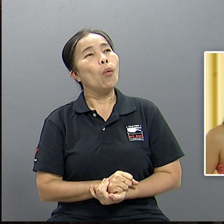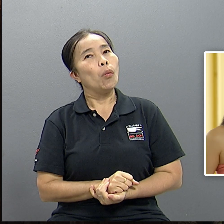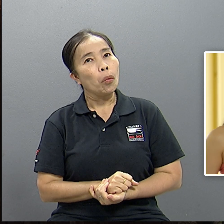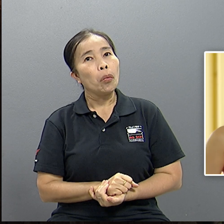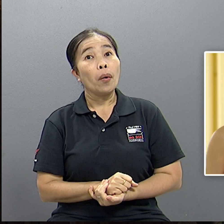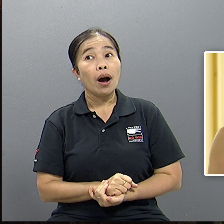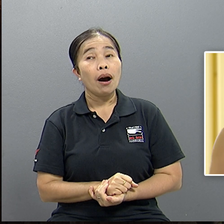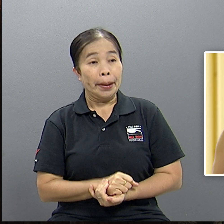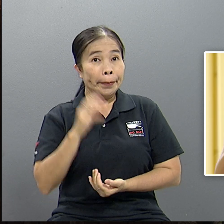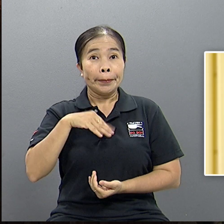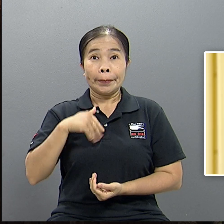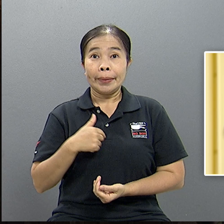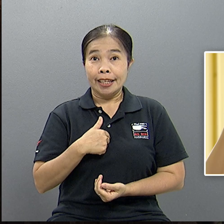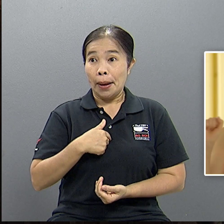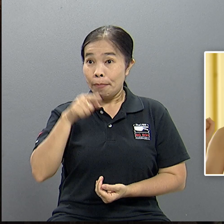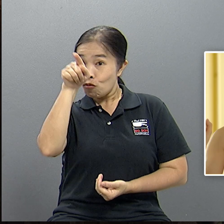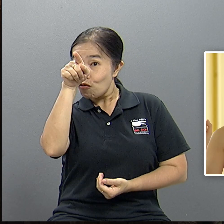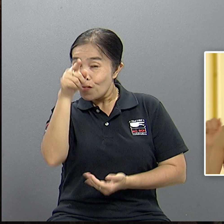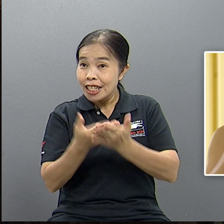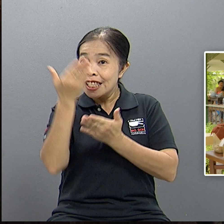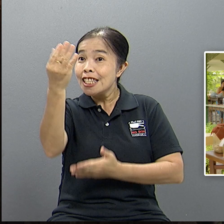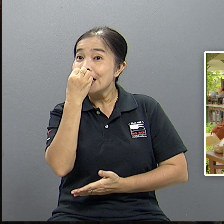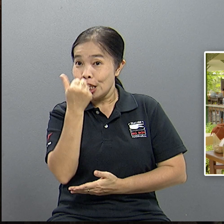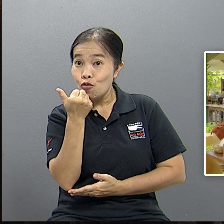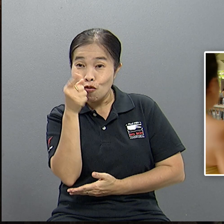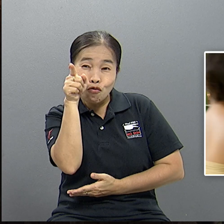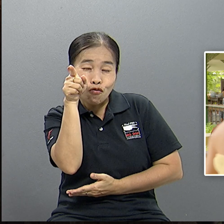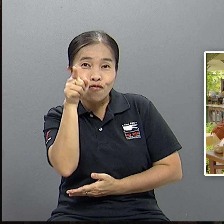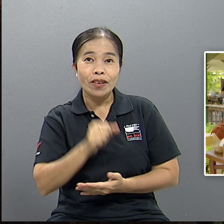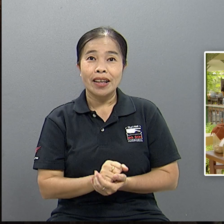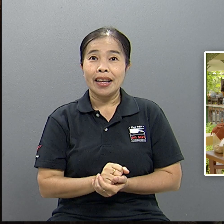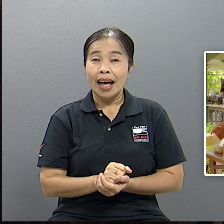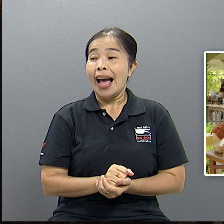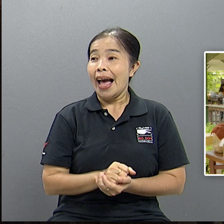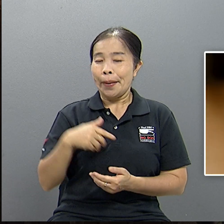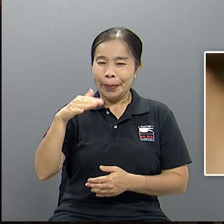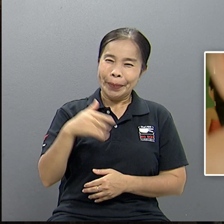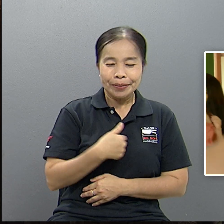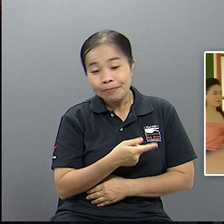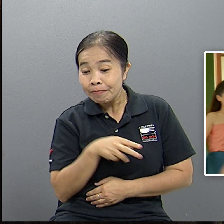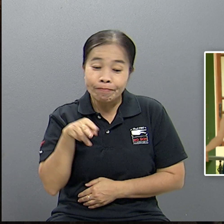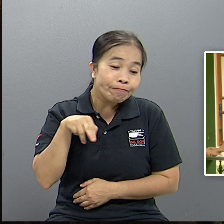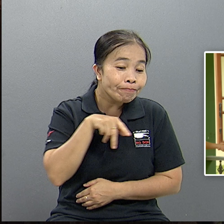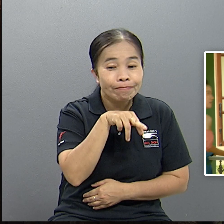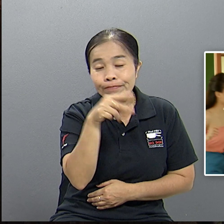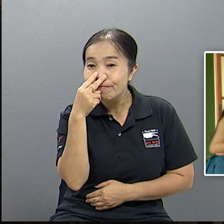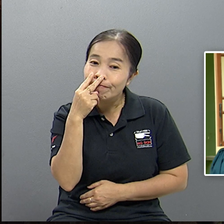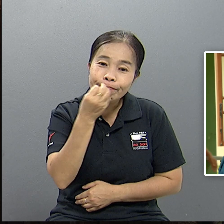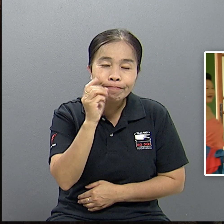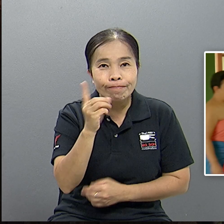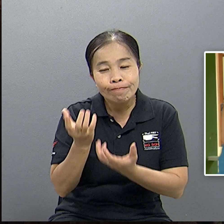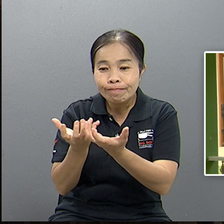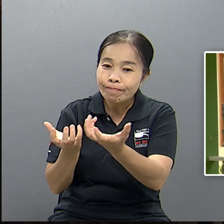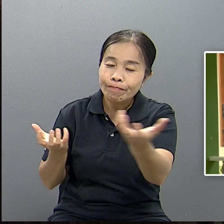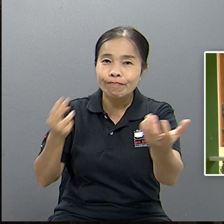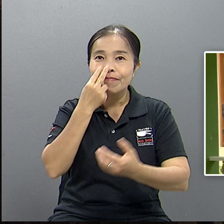ถ้าอย่างนั้นเดี๋ยวเราไปหาซื้อของกินข้างหน้าดีกว่า ขนมมีหลายอย่างเชิญชมเชิญชิมจ้าม าก